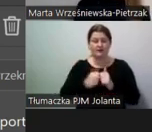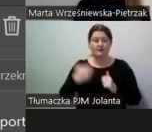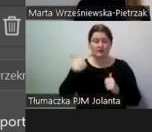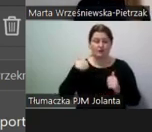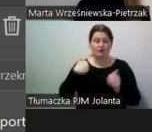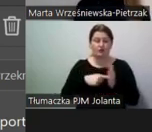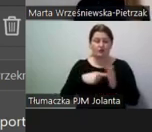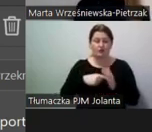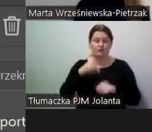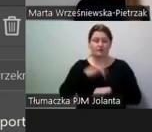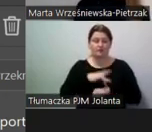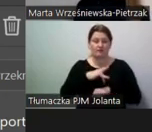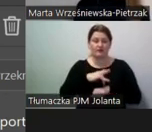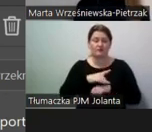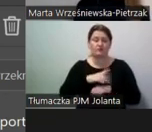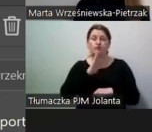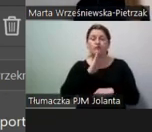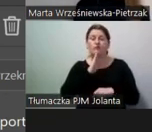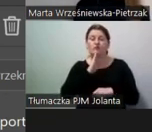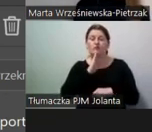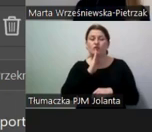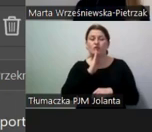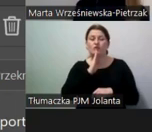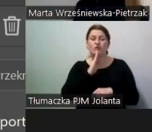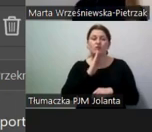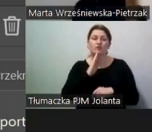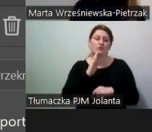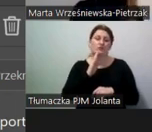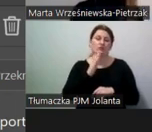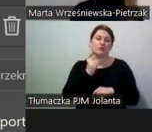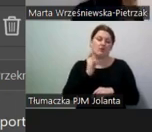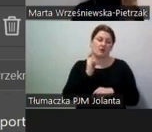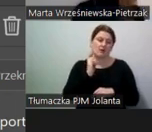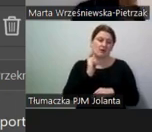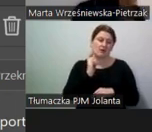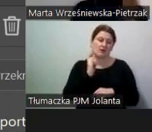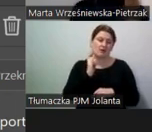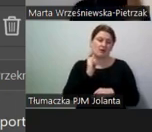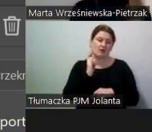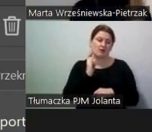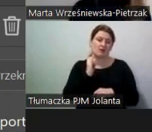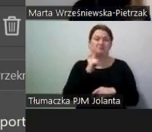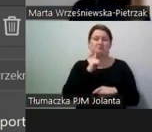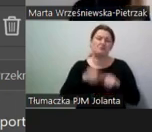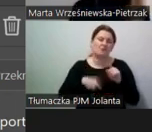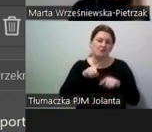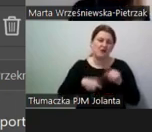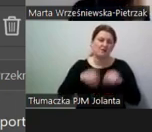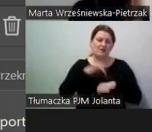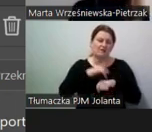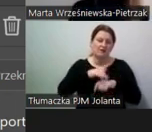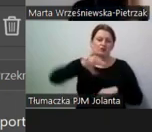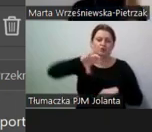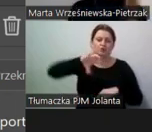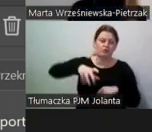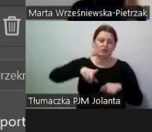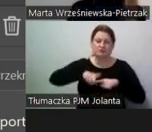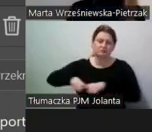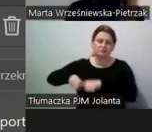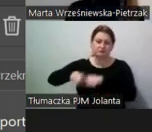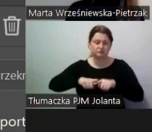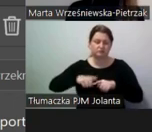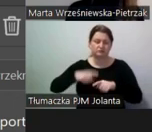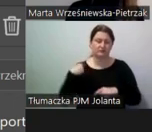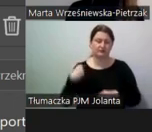wynik tak naprawdę podobny do tego, co pojawiało się jako typowy wynik w grupie